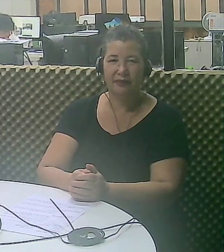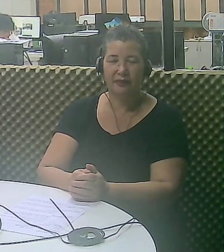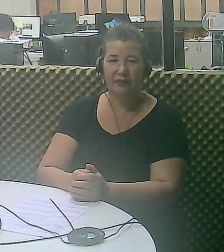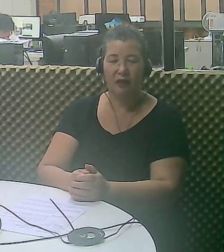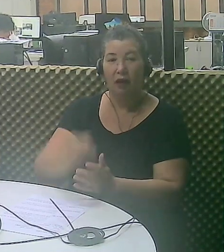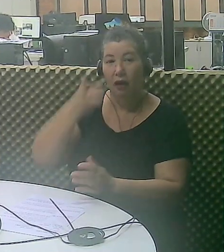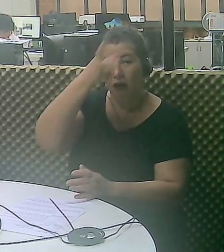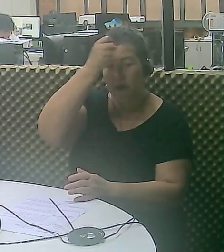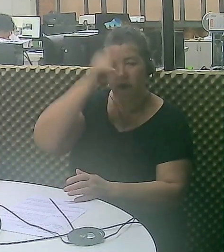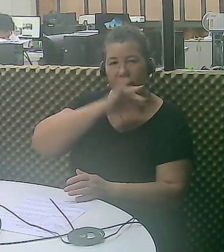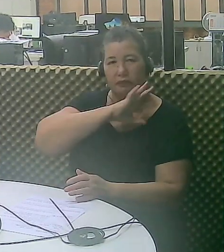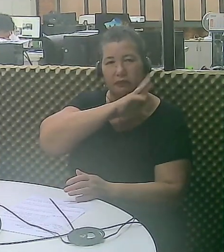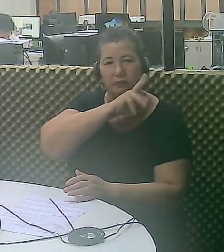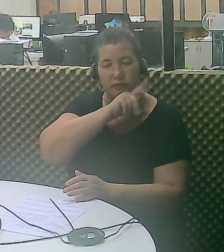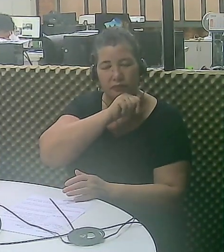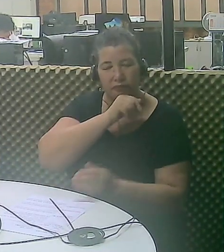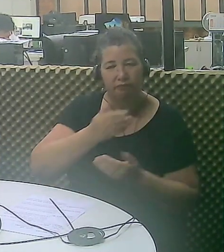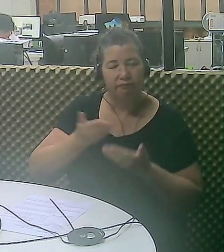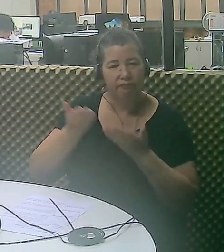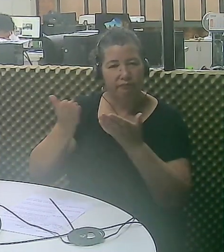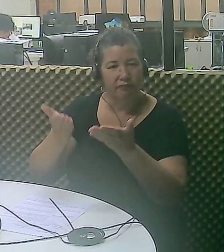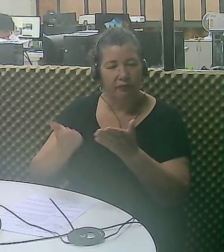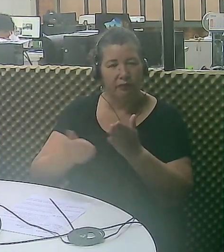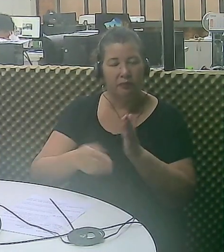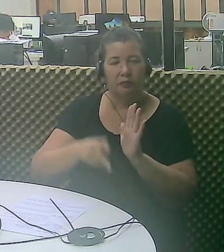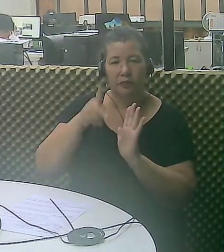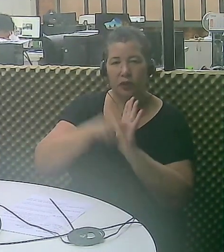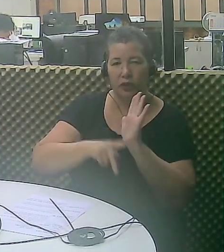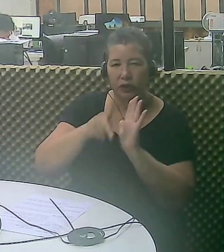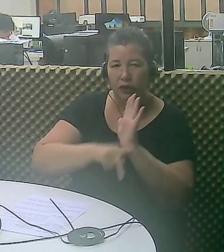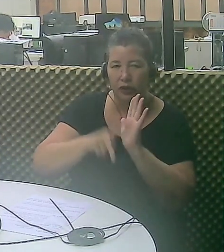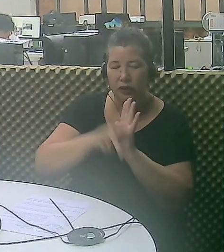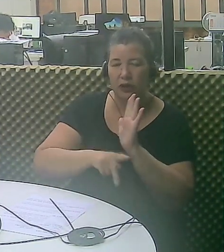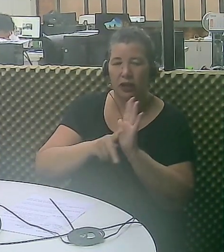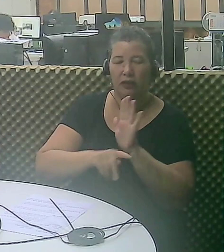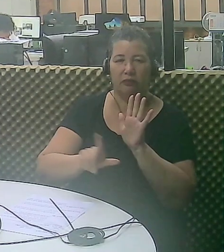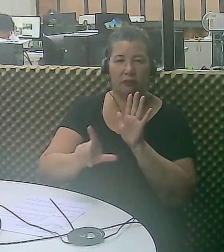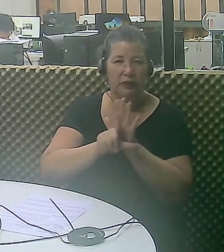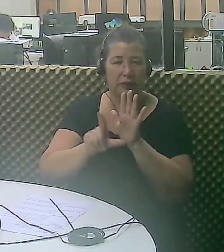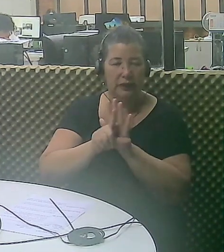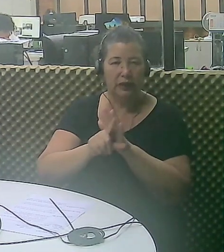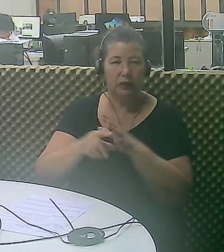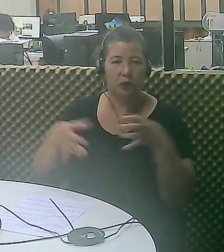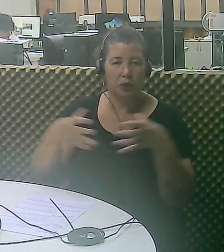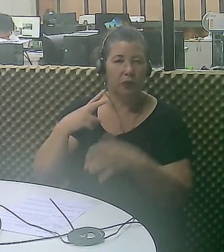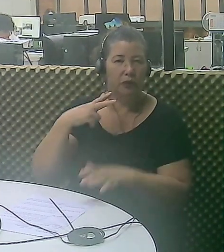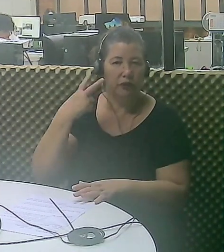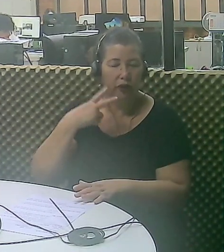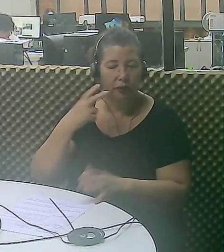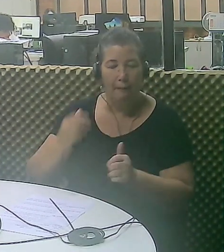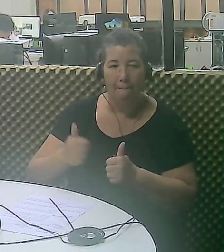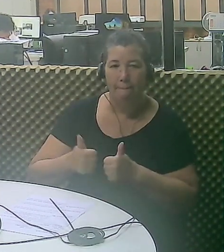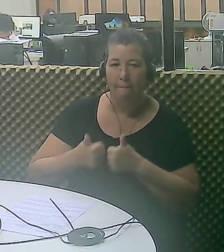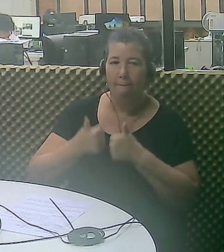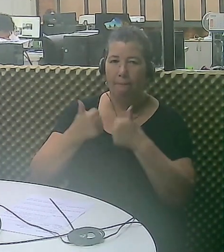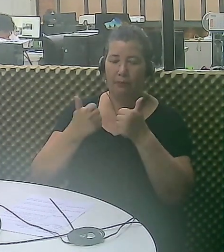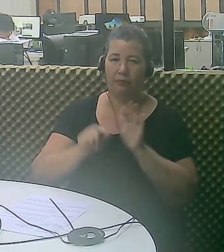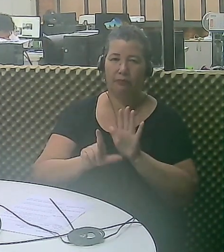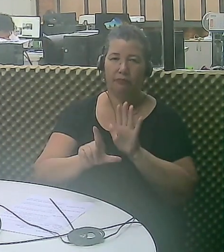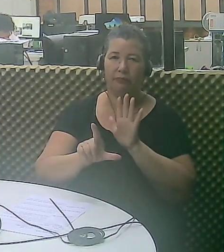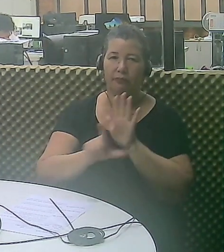O prefeito Aldelmo Leão enviou à Câmara Municipal de Uberlândia um projeto de lei complementar que aperfeiçoa a legislação